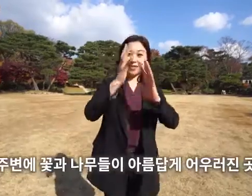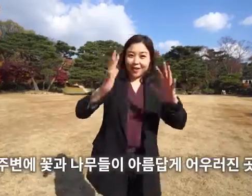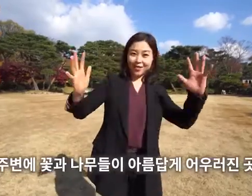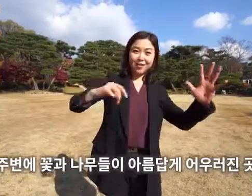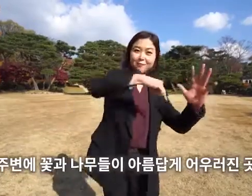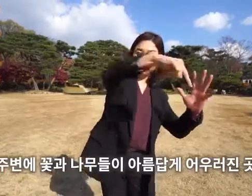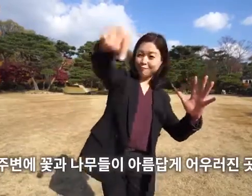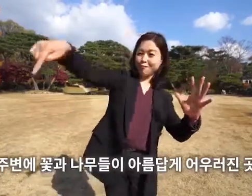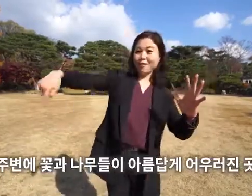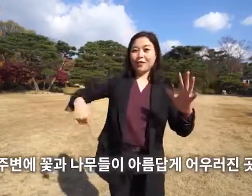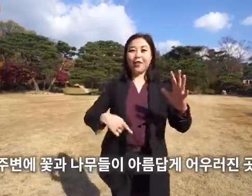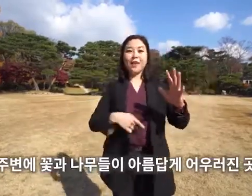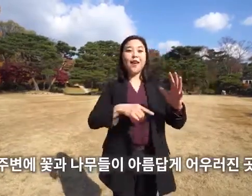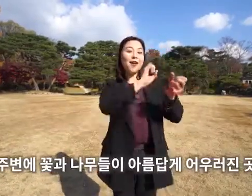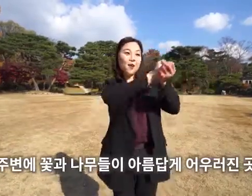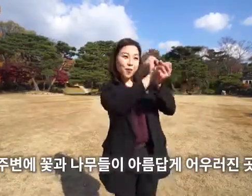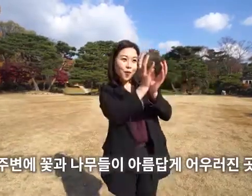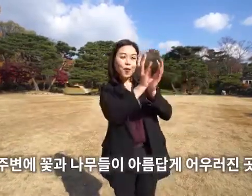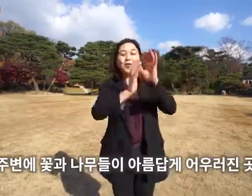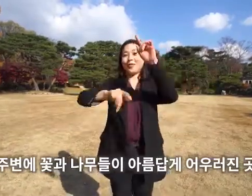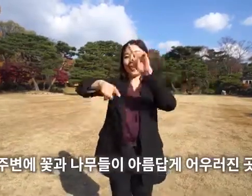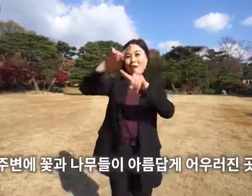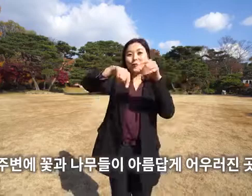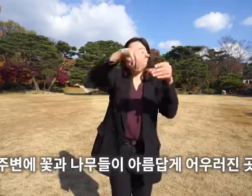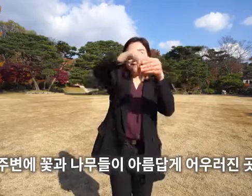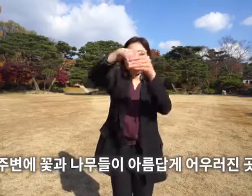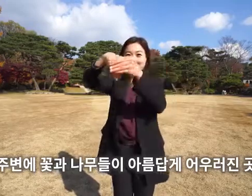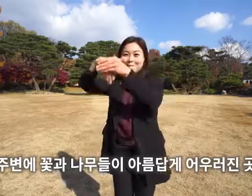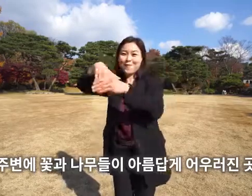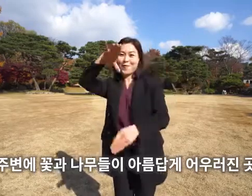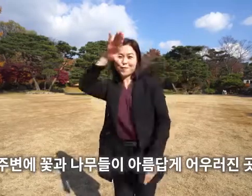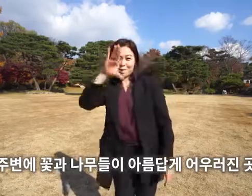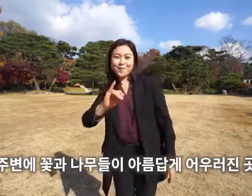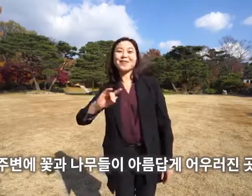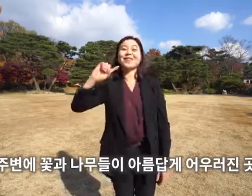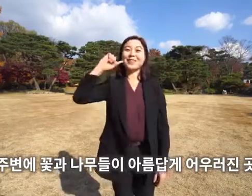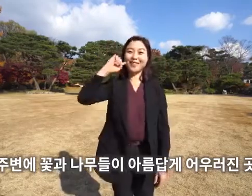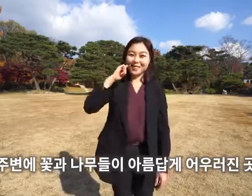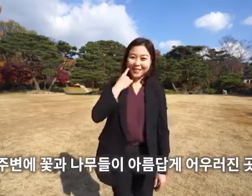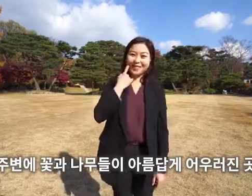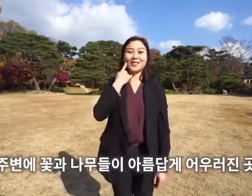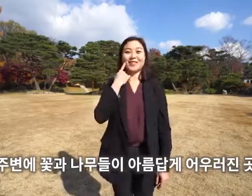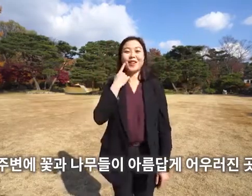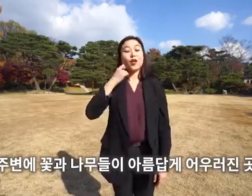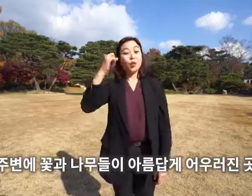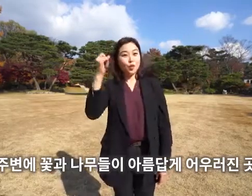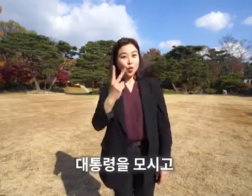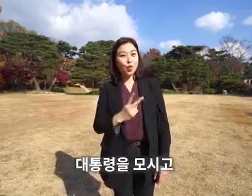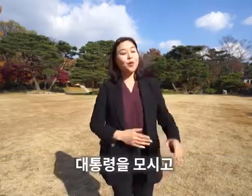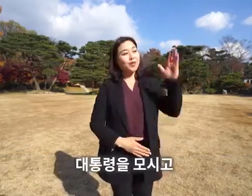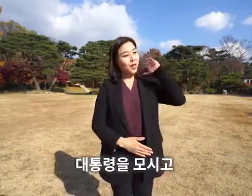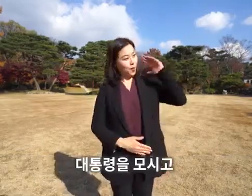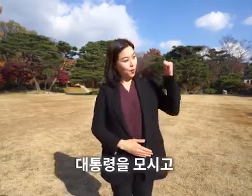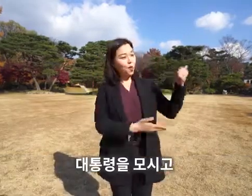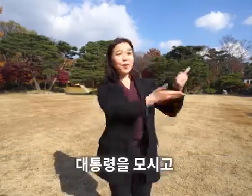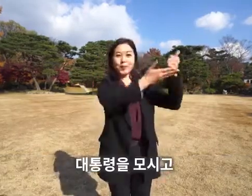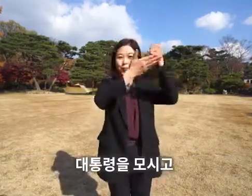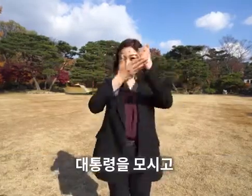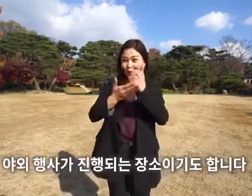잔디 주변에 꽃과 나무들이 아름답게 어우러진 곳으로 대통령을 모시고